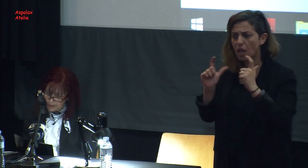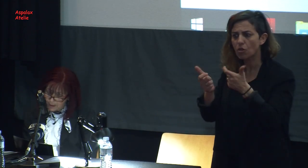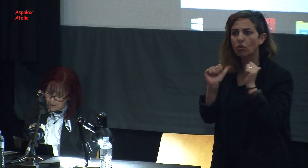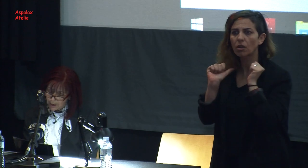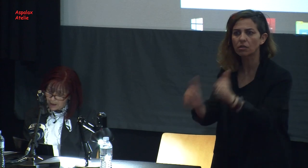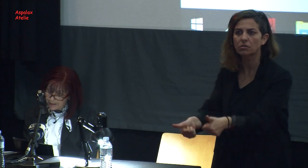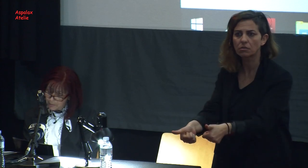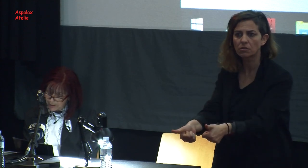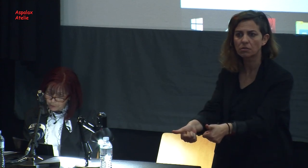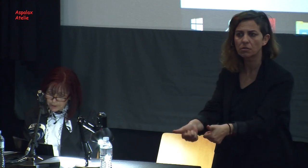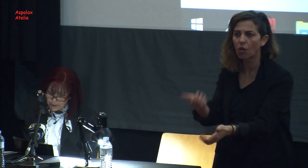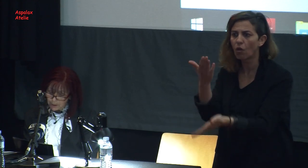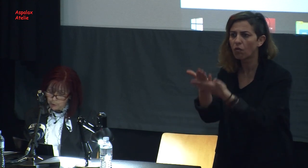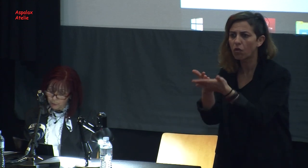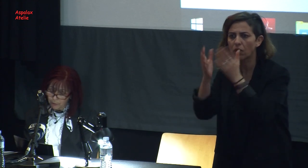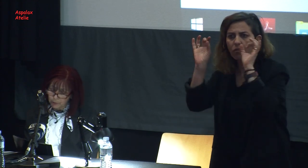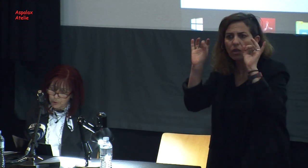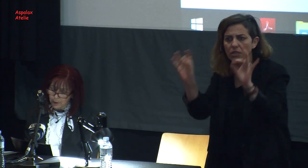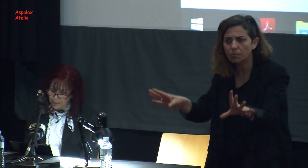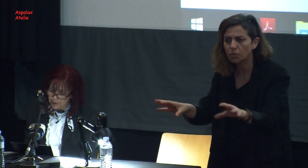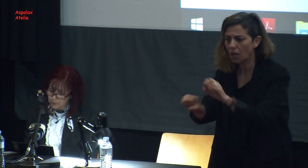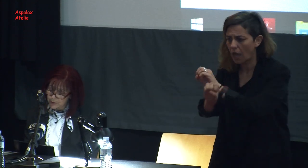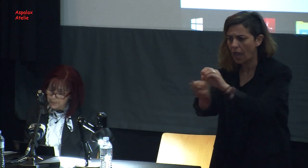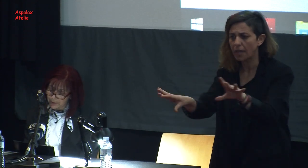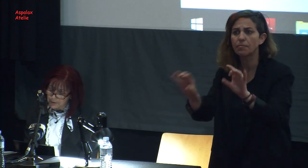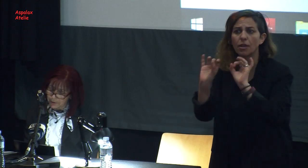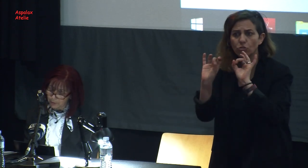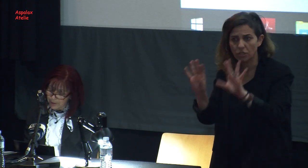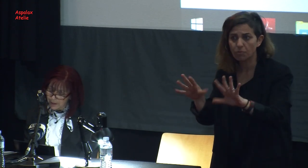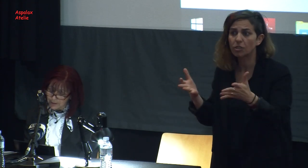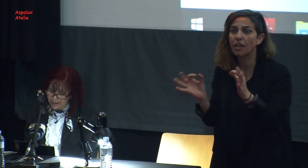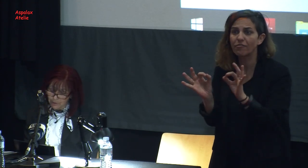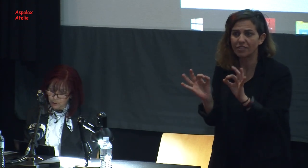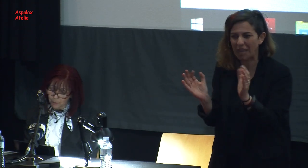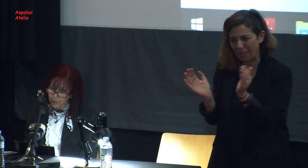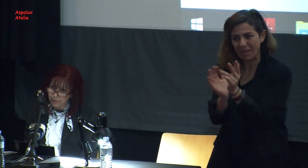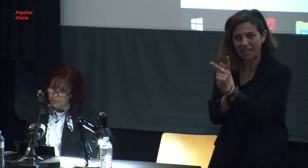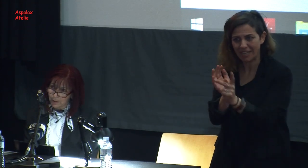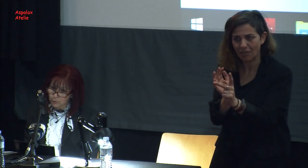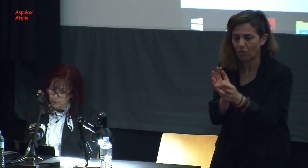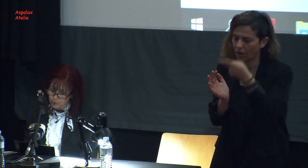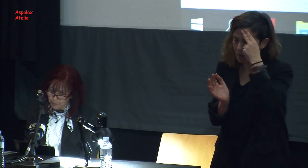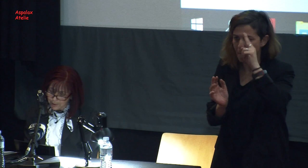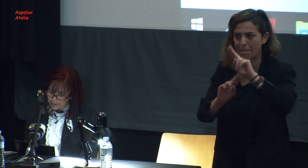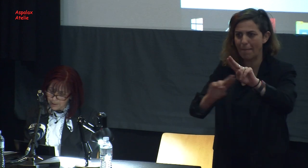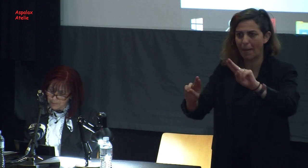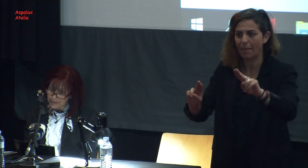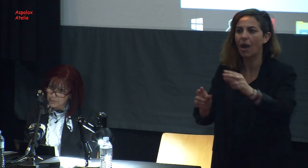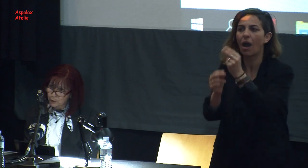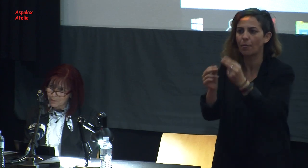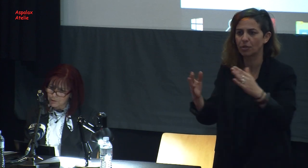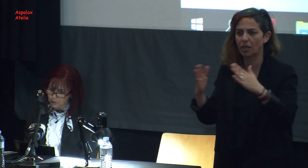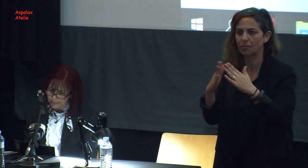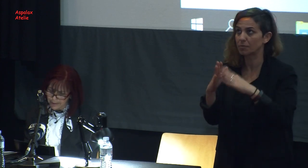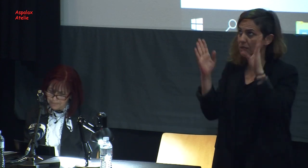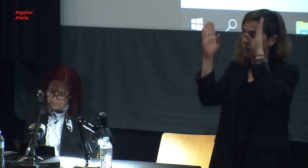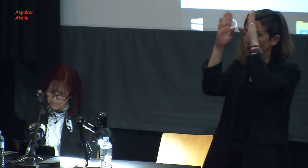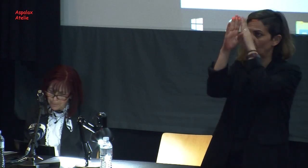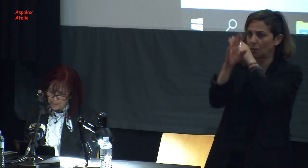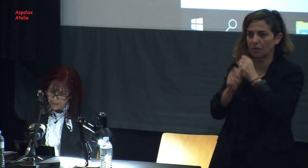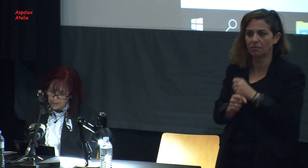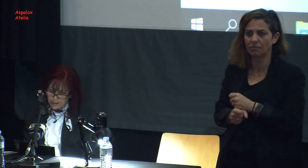αβοήθητες. Ανημέρωτες και με το φόβο του στιγματισμού της μικρής κοινωνίας κλείνουν το πρόβλημά τους στο σπίτι μαζί με τον